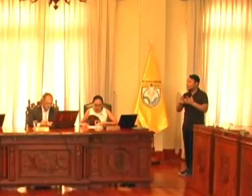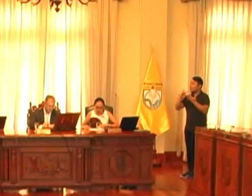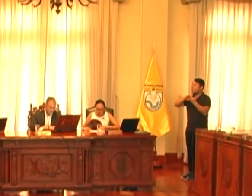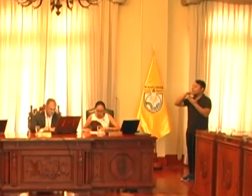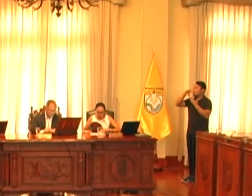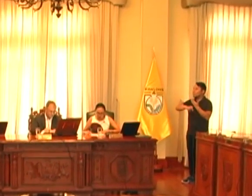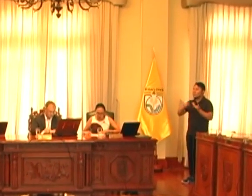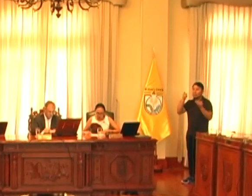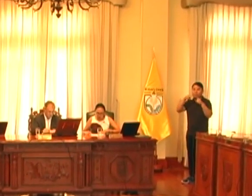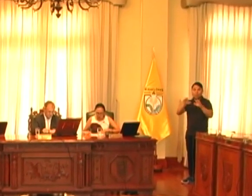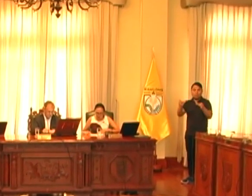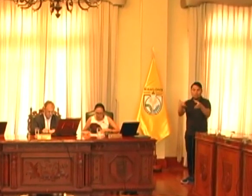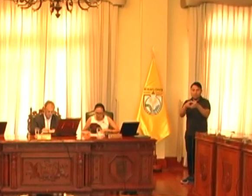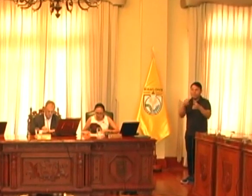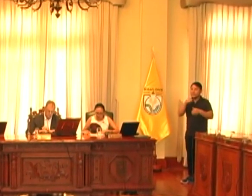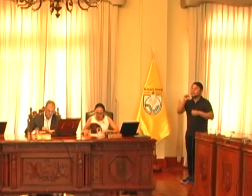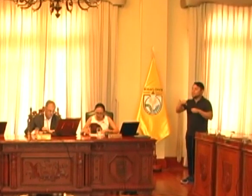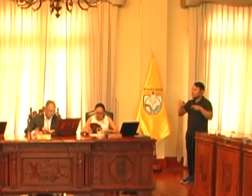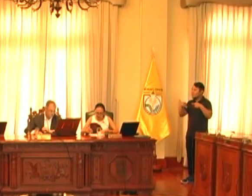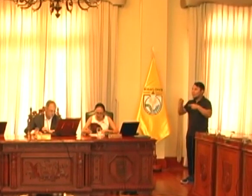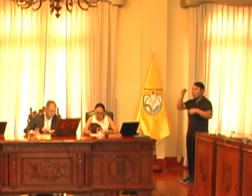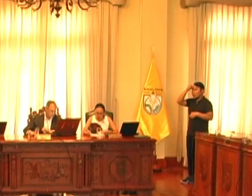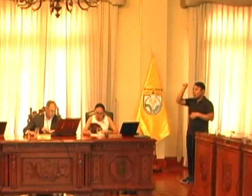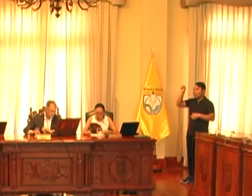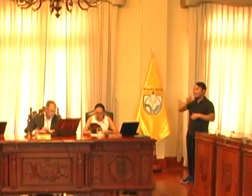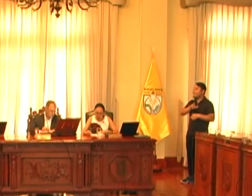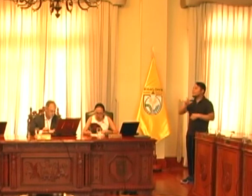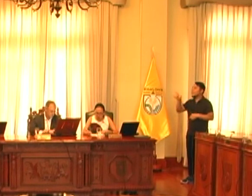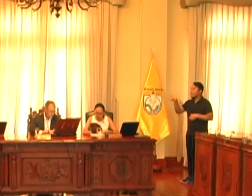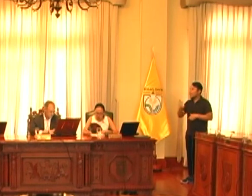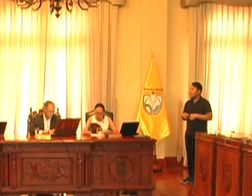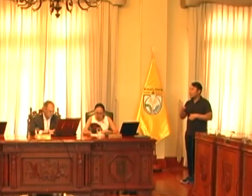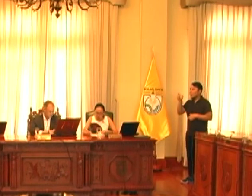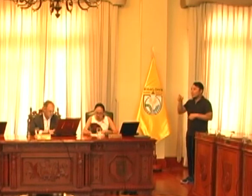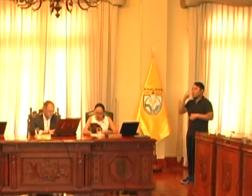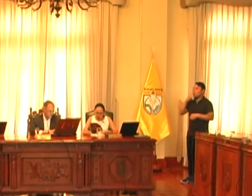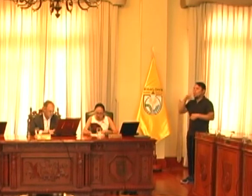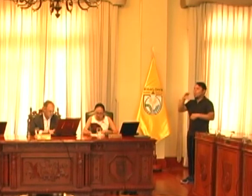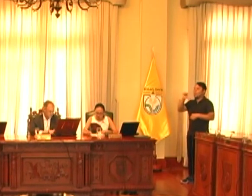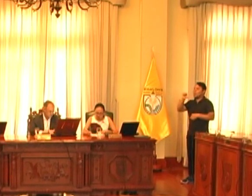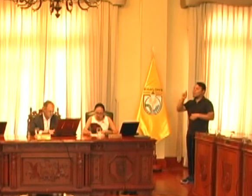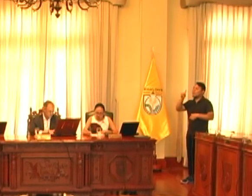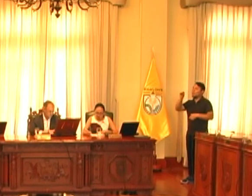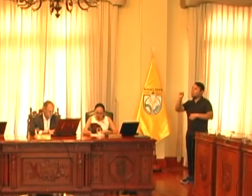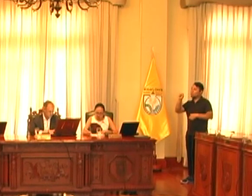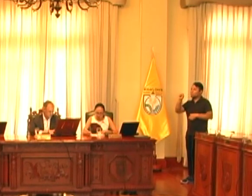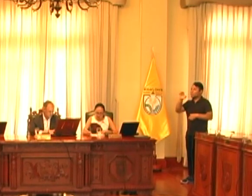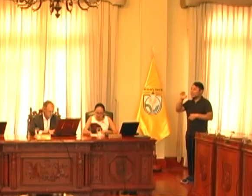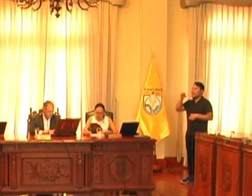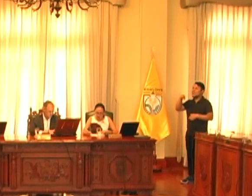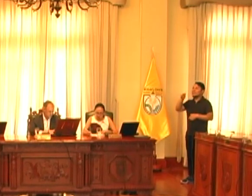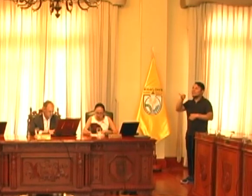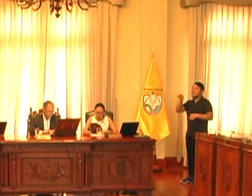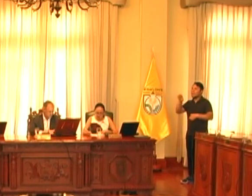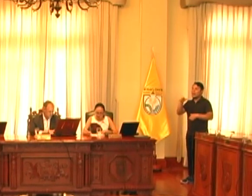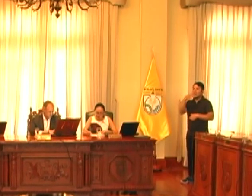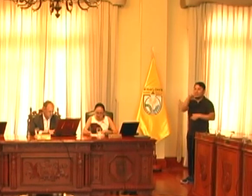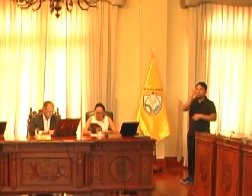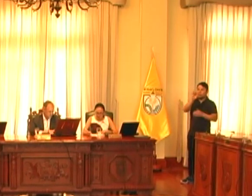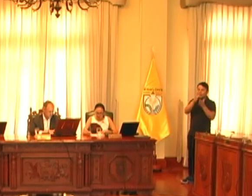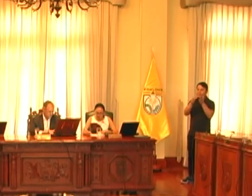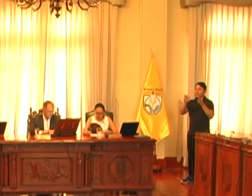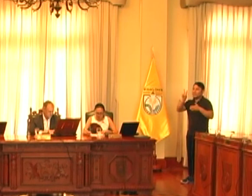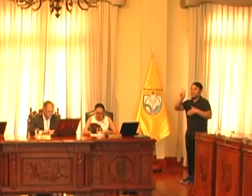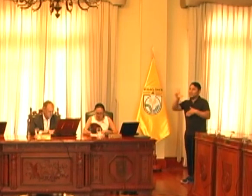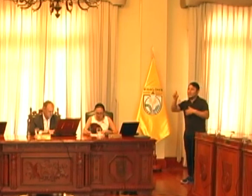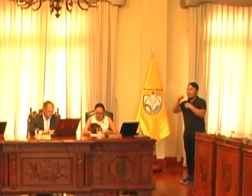Proyecto de acuerdo de consejo que autoriza el viaje del gerente de desarrollo humano, el doctor Carlos Enrique Contreras Ríos, del 19 al 23